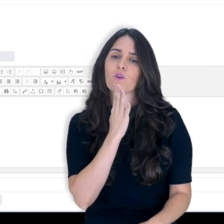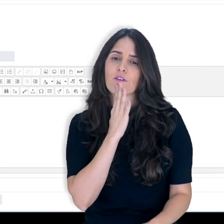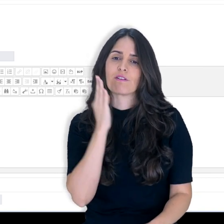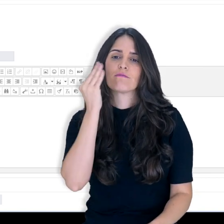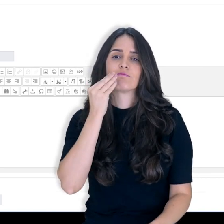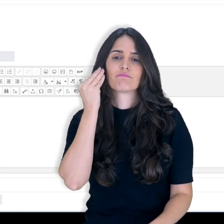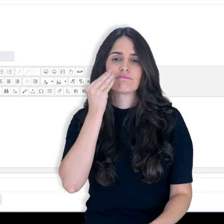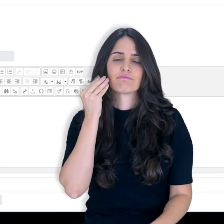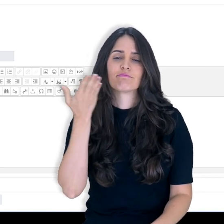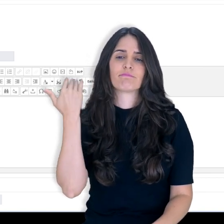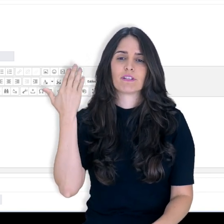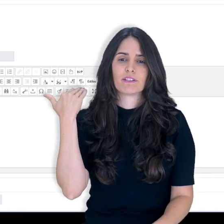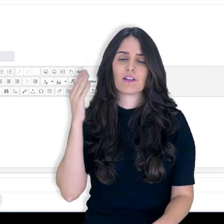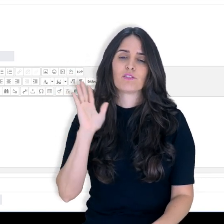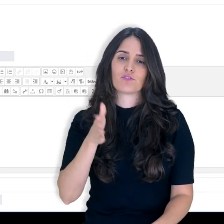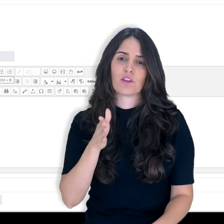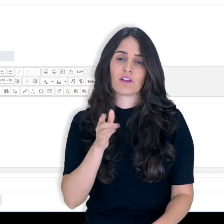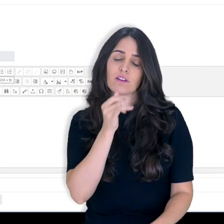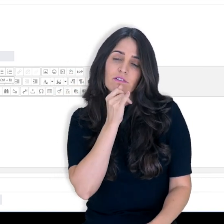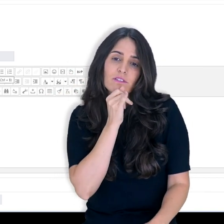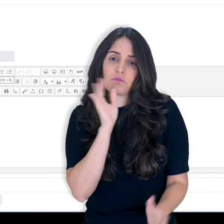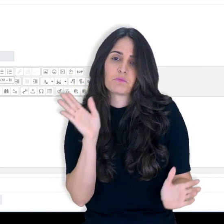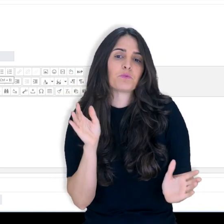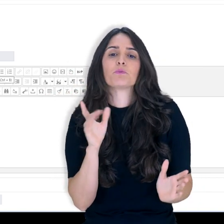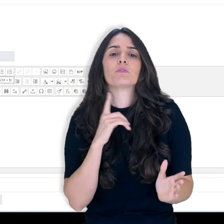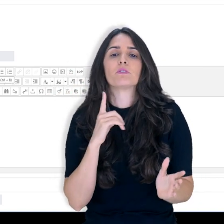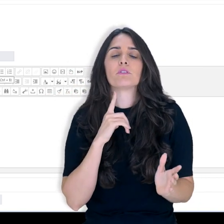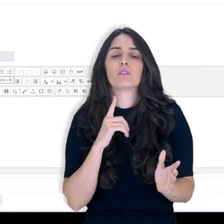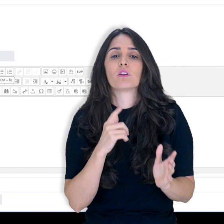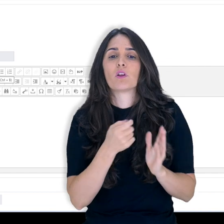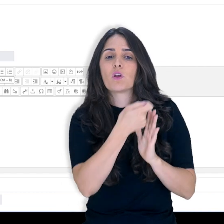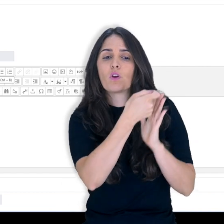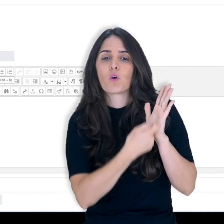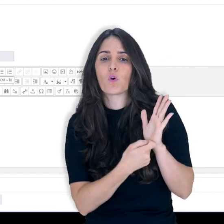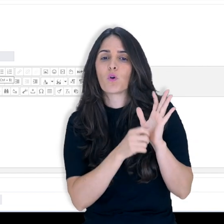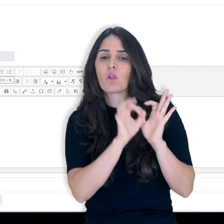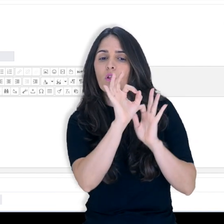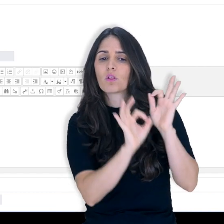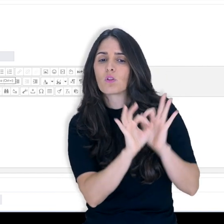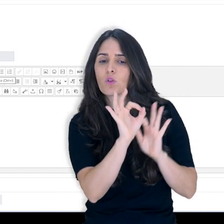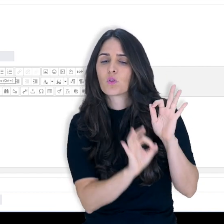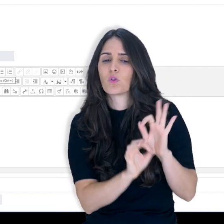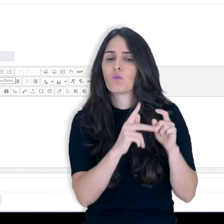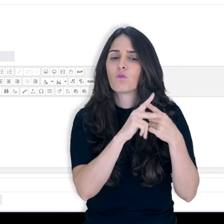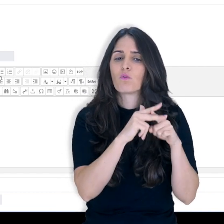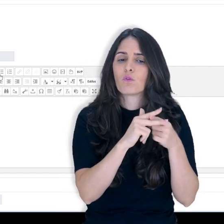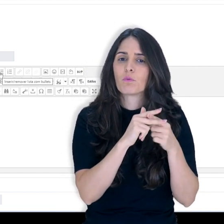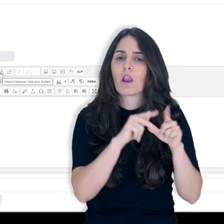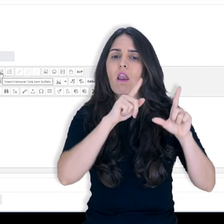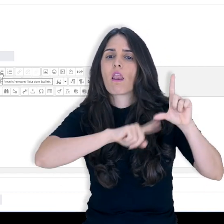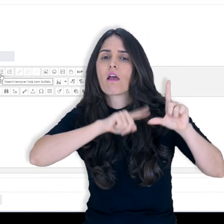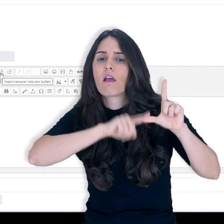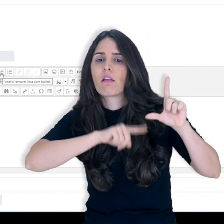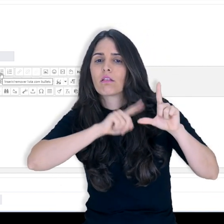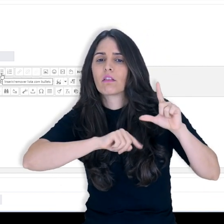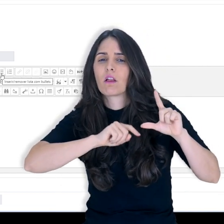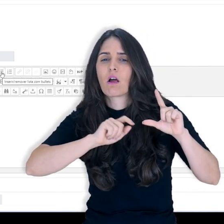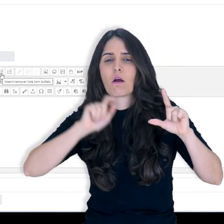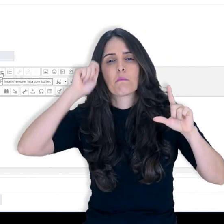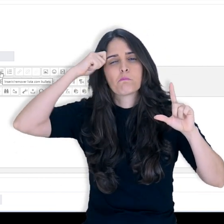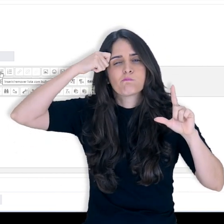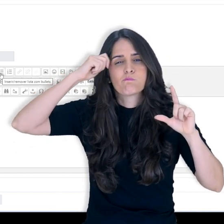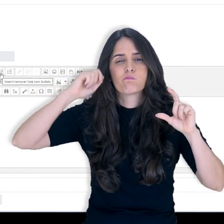já utilizou então por exemplo aqui a formatação com Itálico